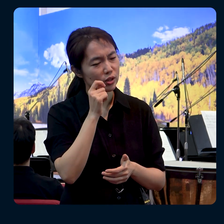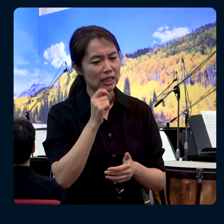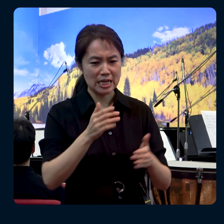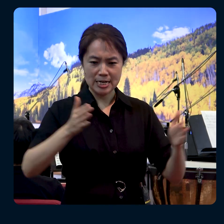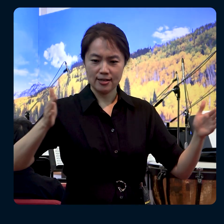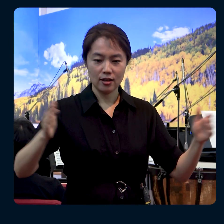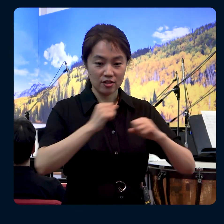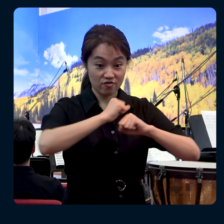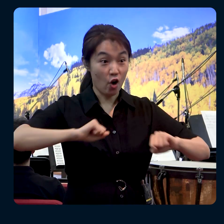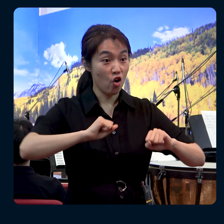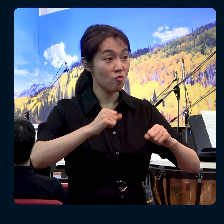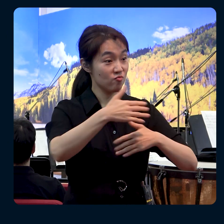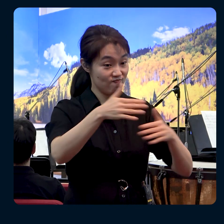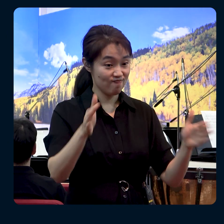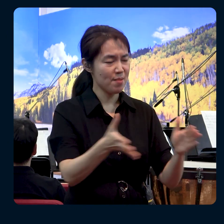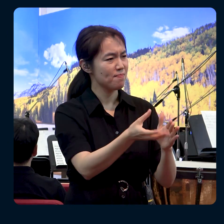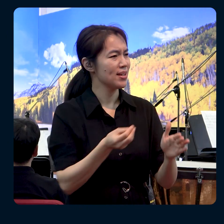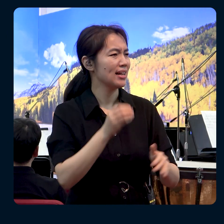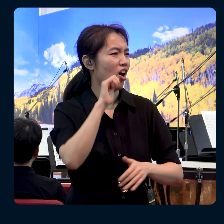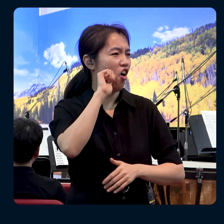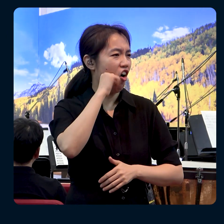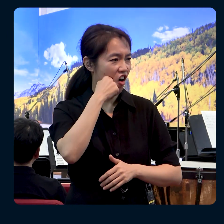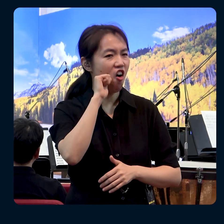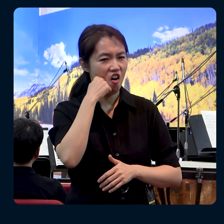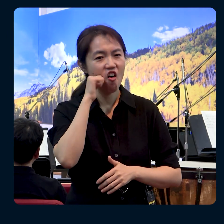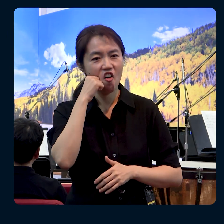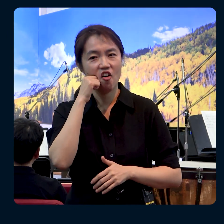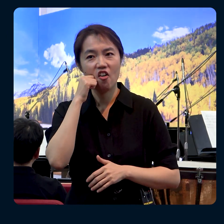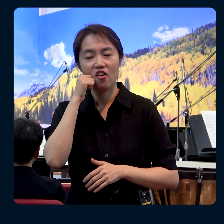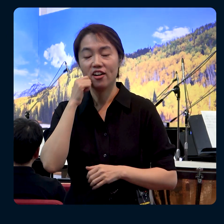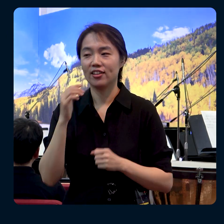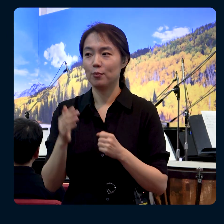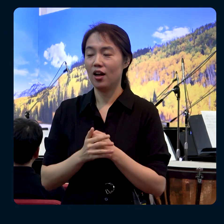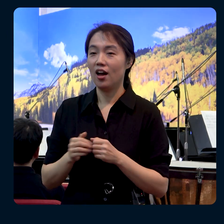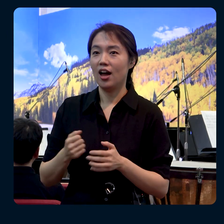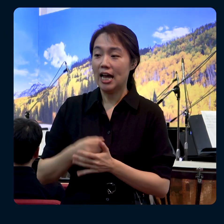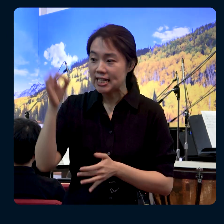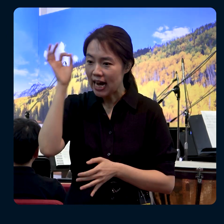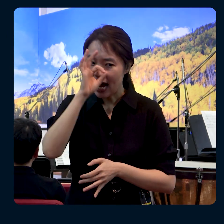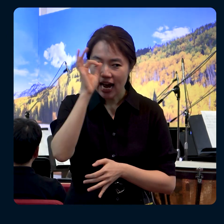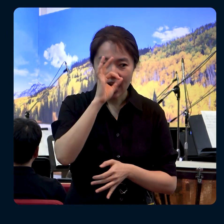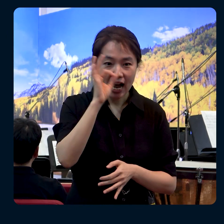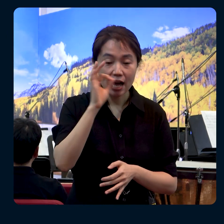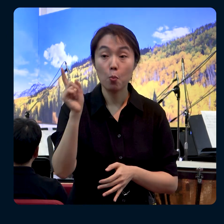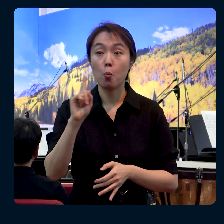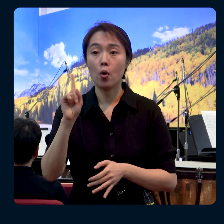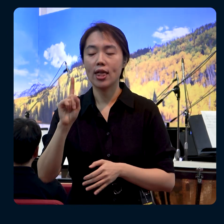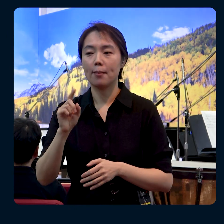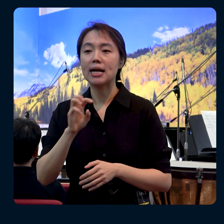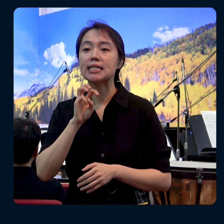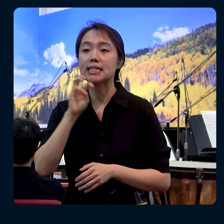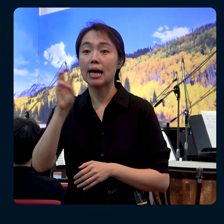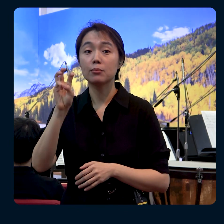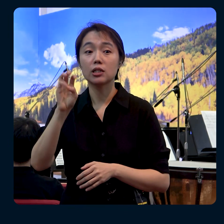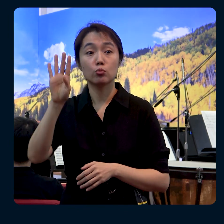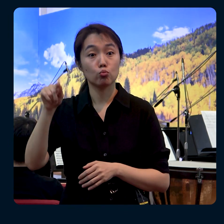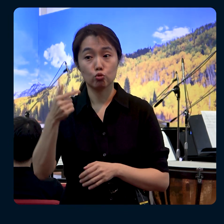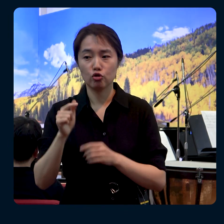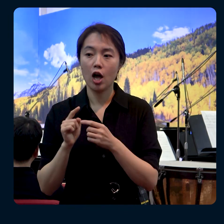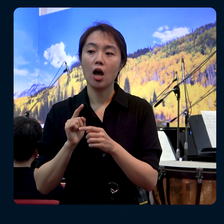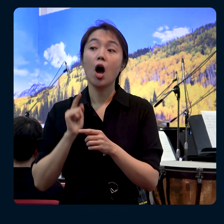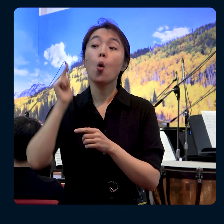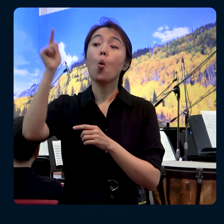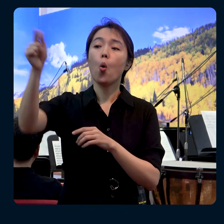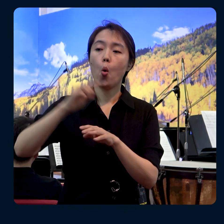있어요. 그래가지고 참 이거 어떻게 하면 좋으냐 그러고 있는데 거기서 찾다 보니까 한 30분 정도 떨어진